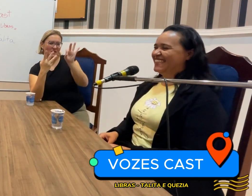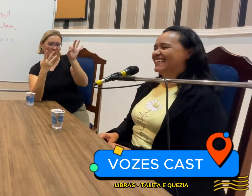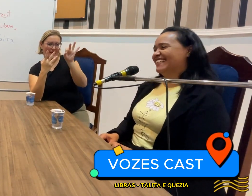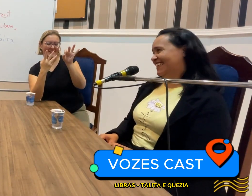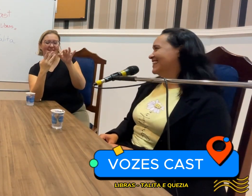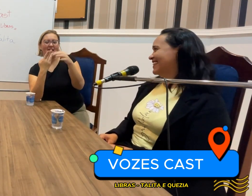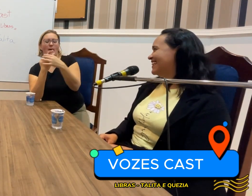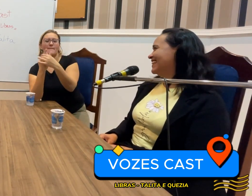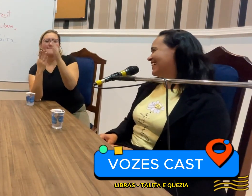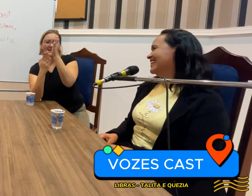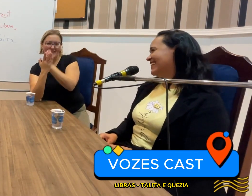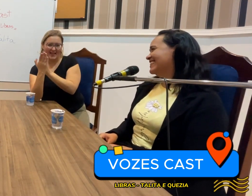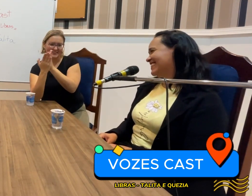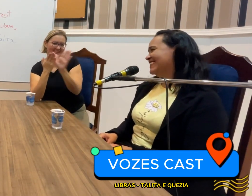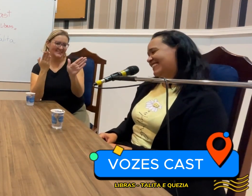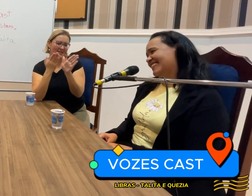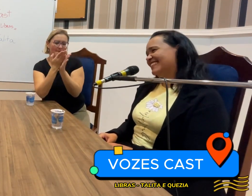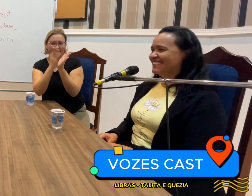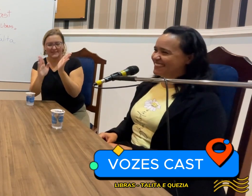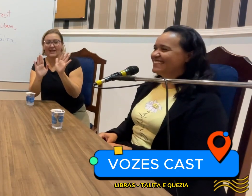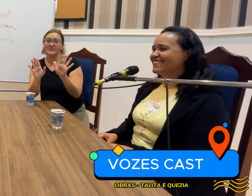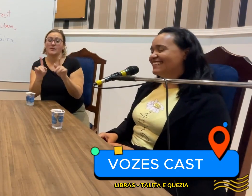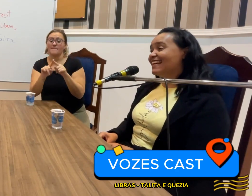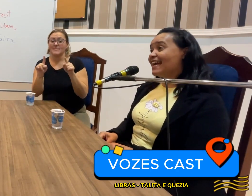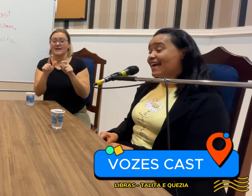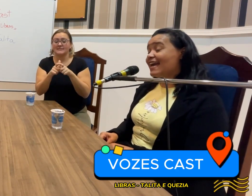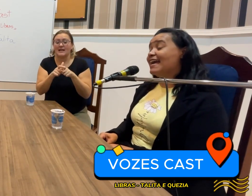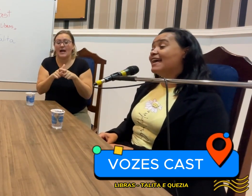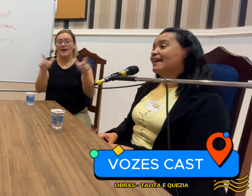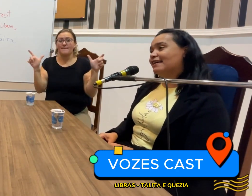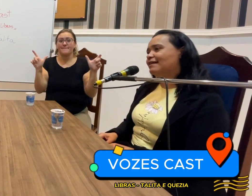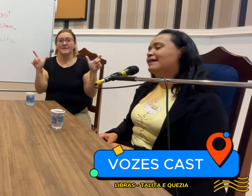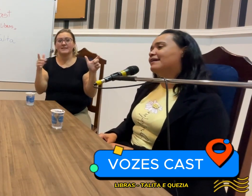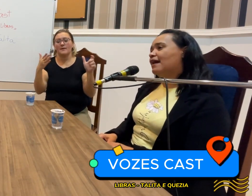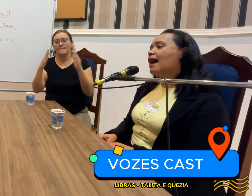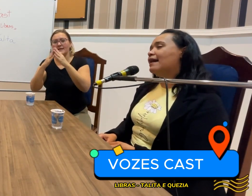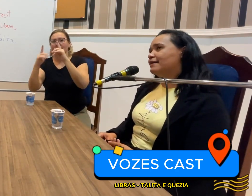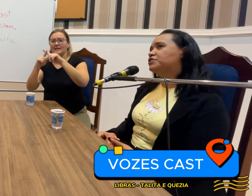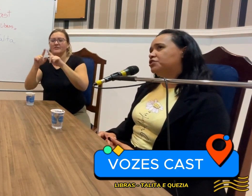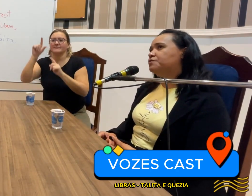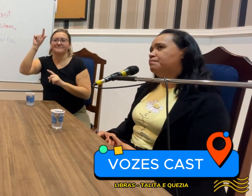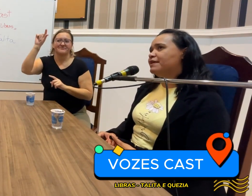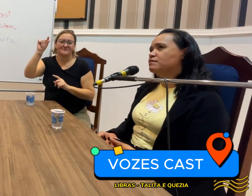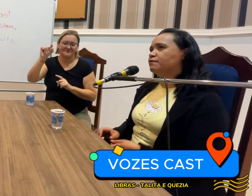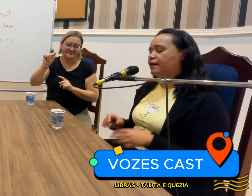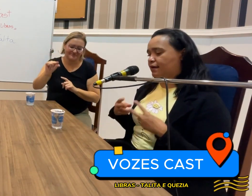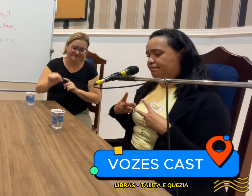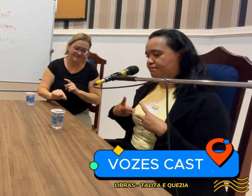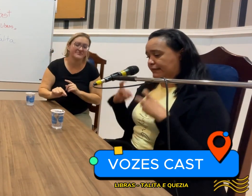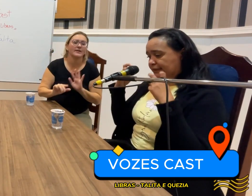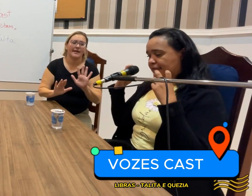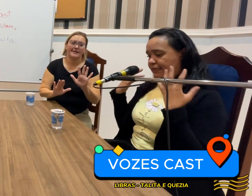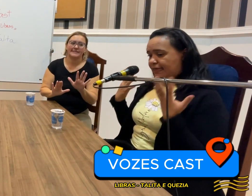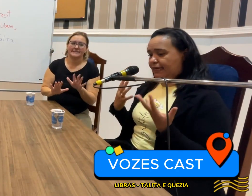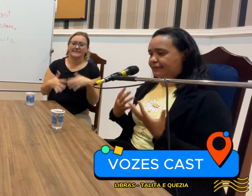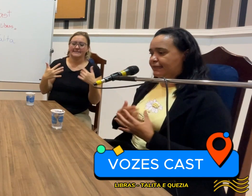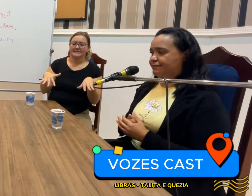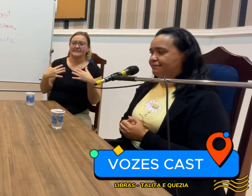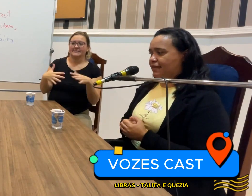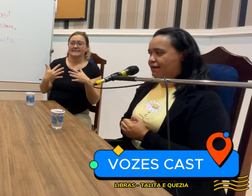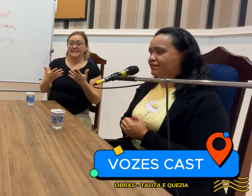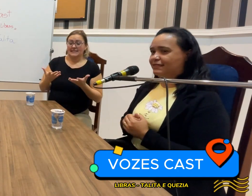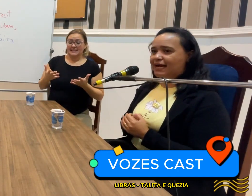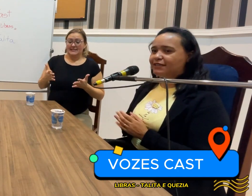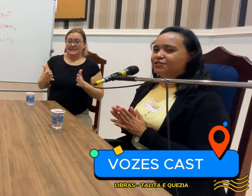isso, olha, o número abaixa muito mais, né? Então, aí a gente mesmo fala,